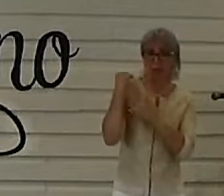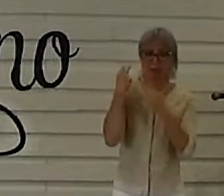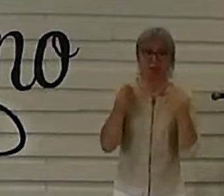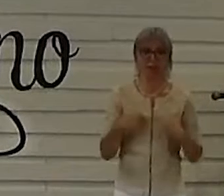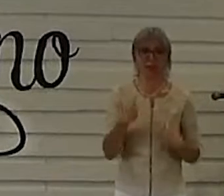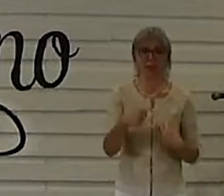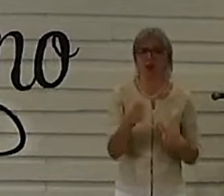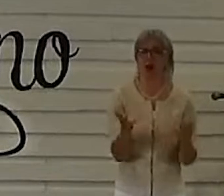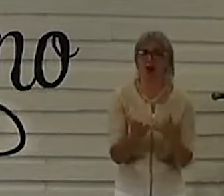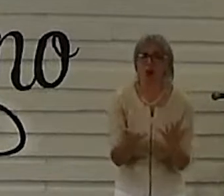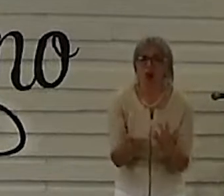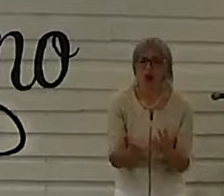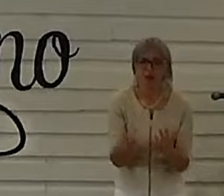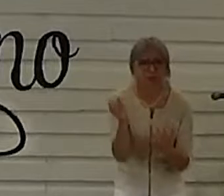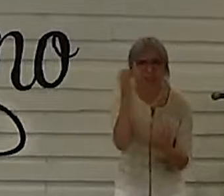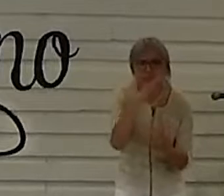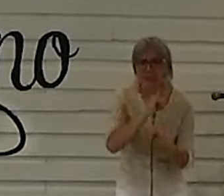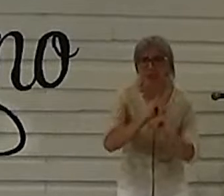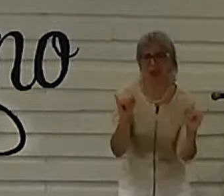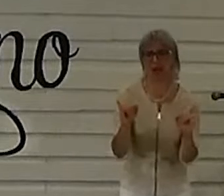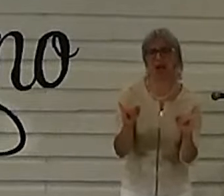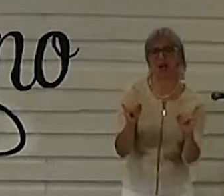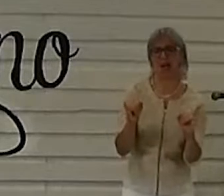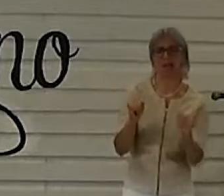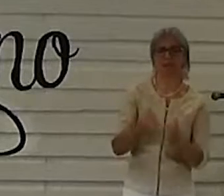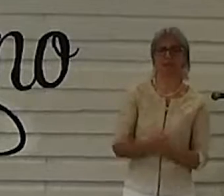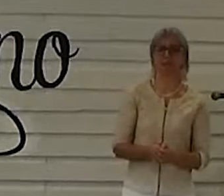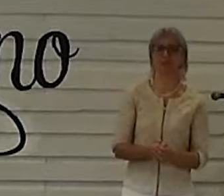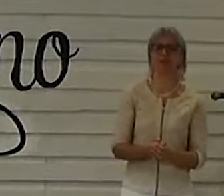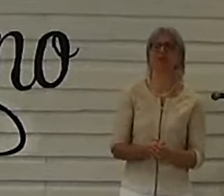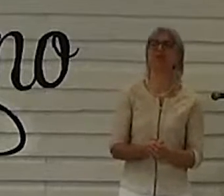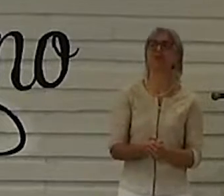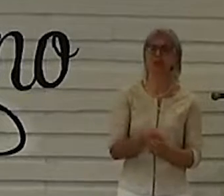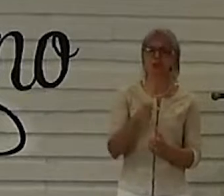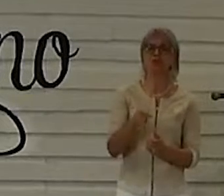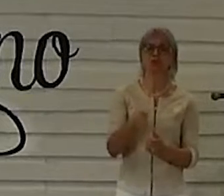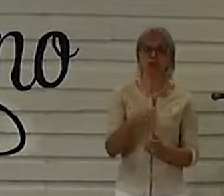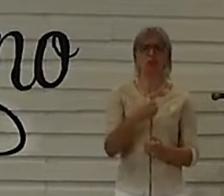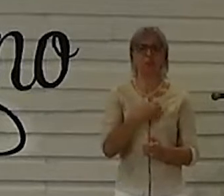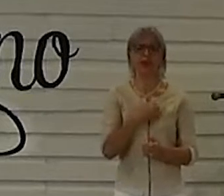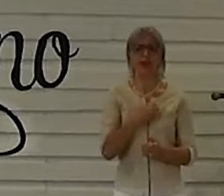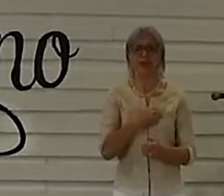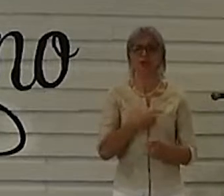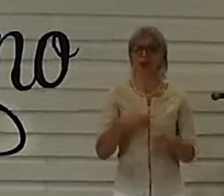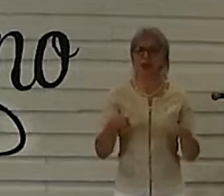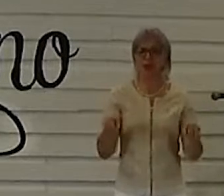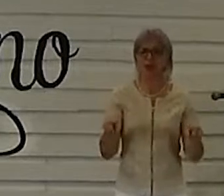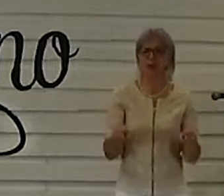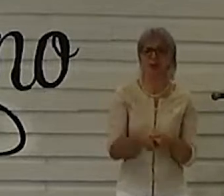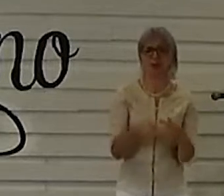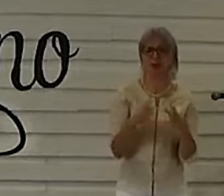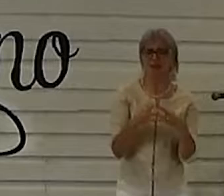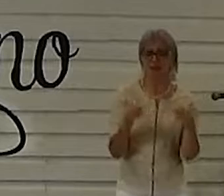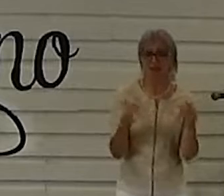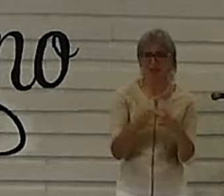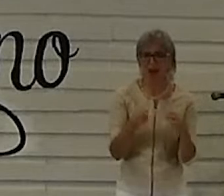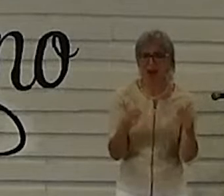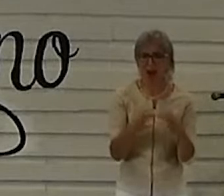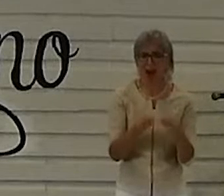bisogno di Gesù? Eri un peccatore morto nei falli e nei peccati. Cristo Gesù è venuto a